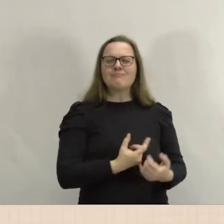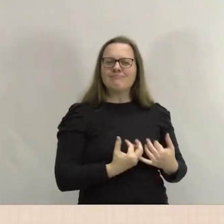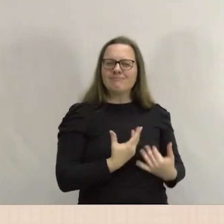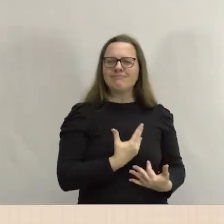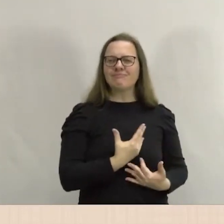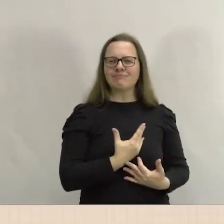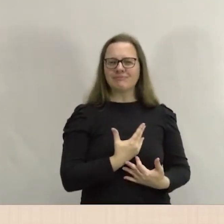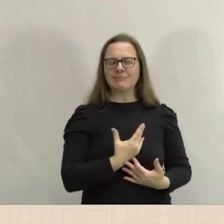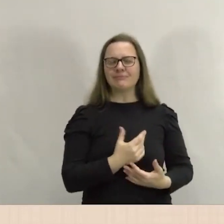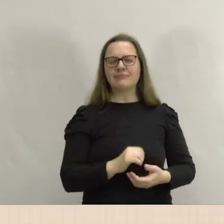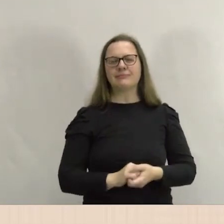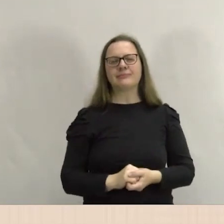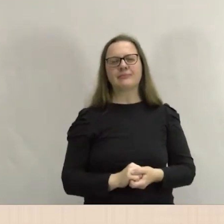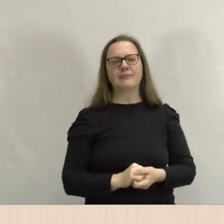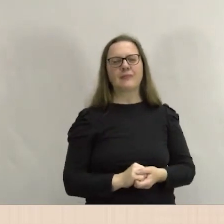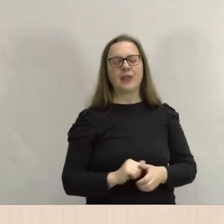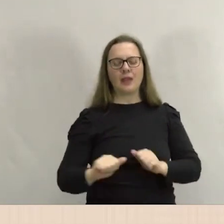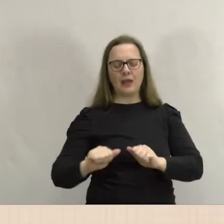Atos capítulo 8.